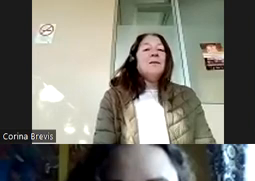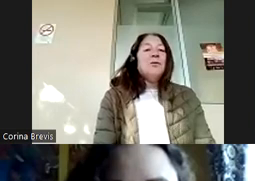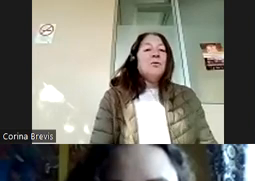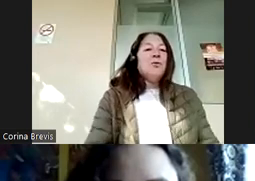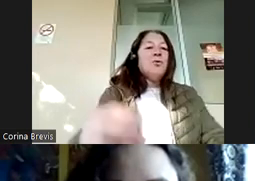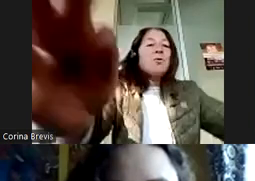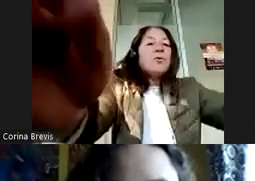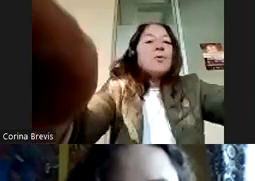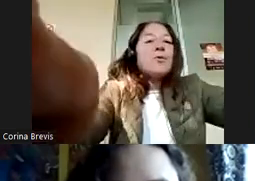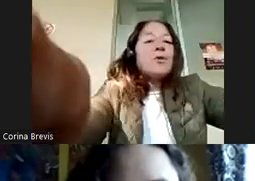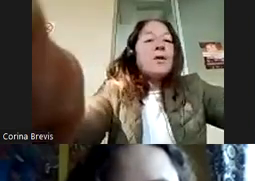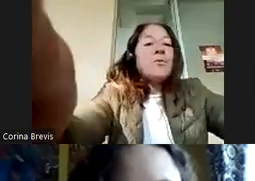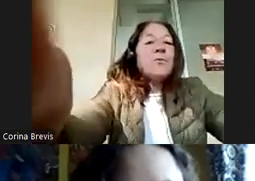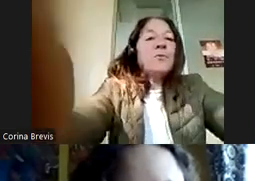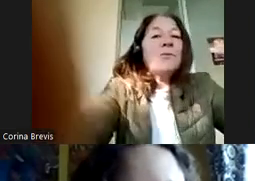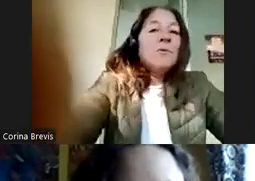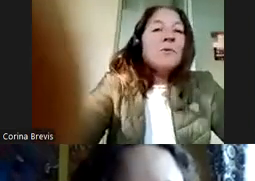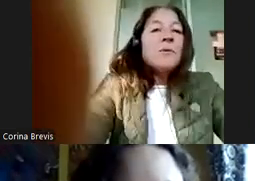sonido.